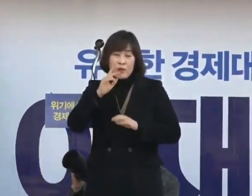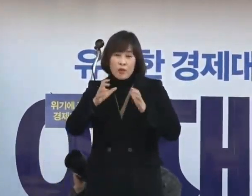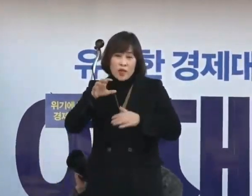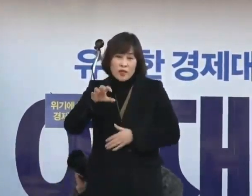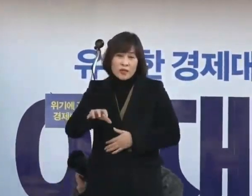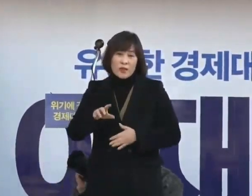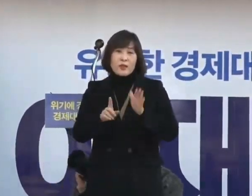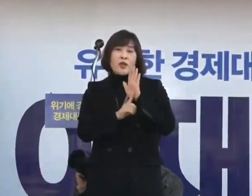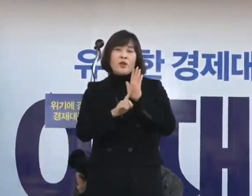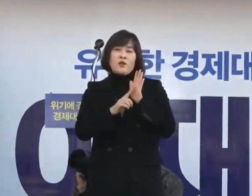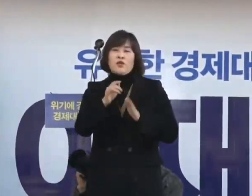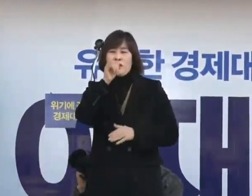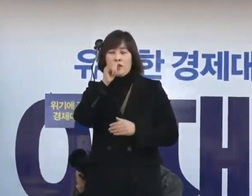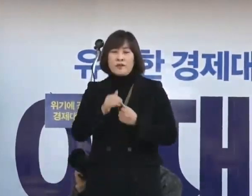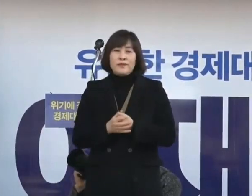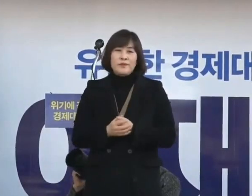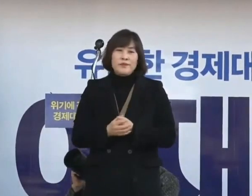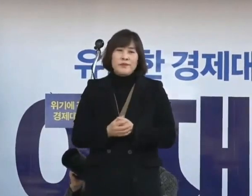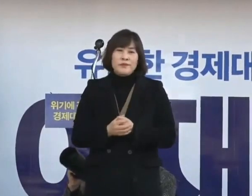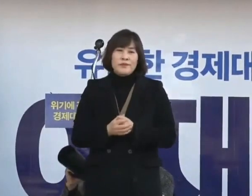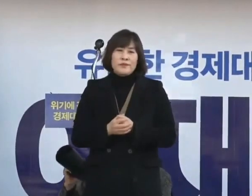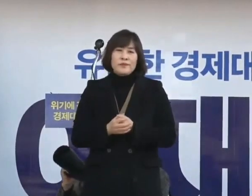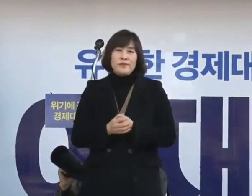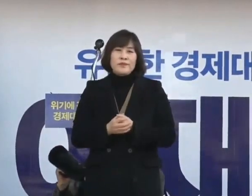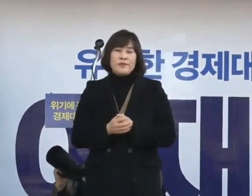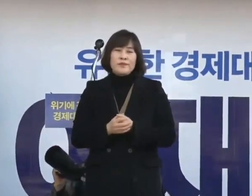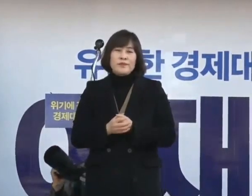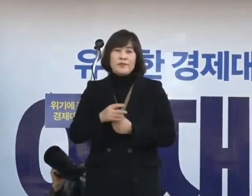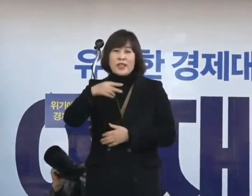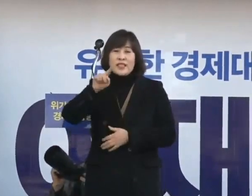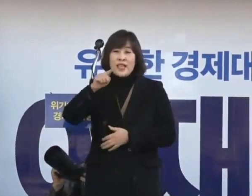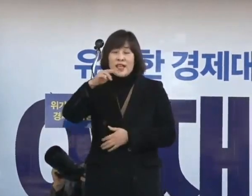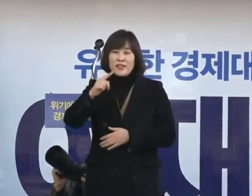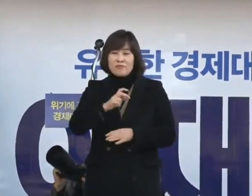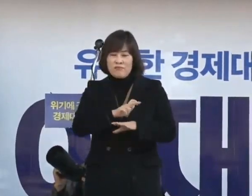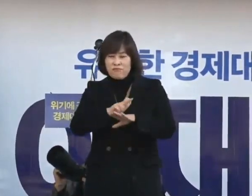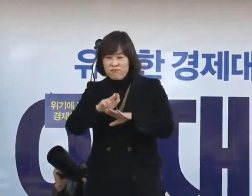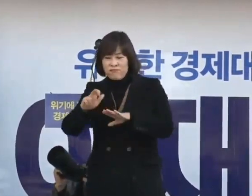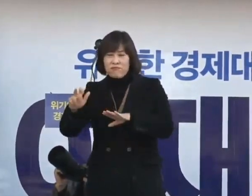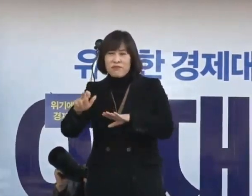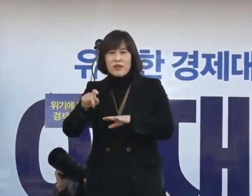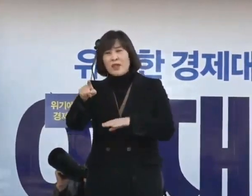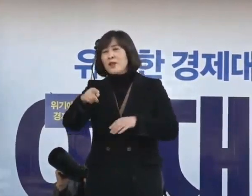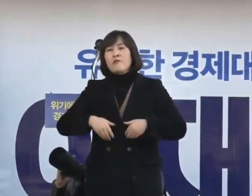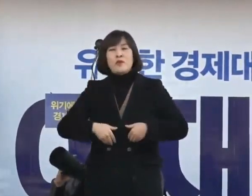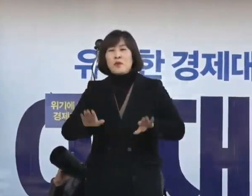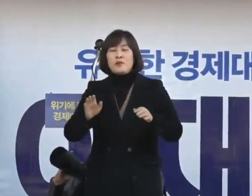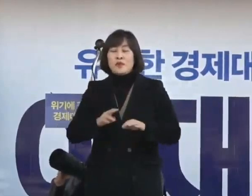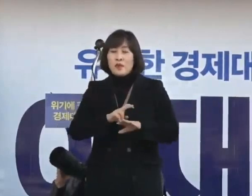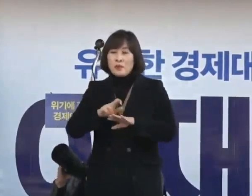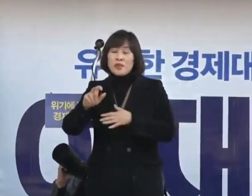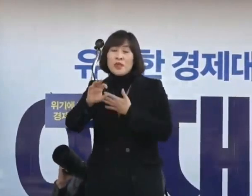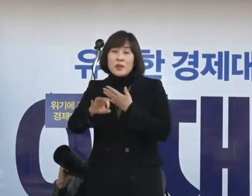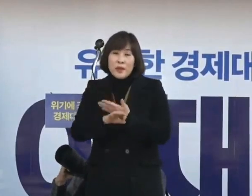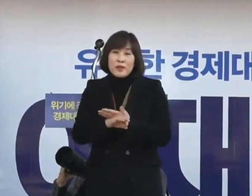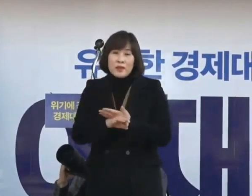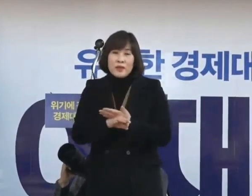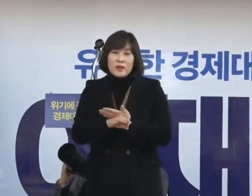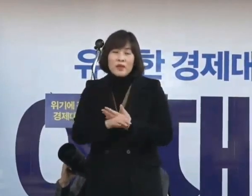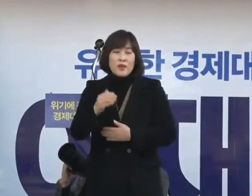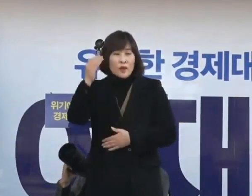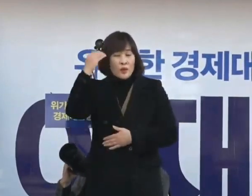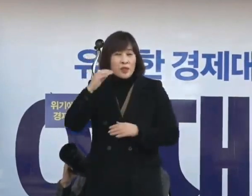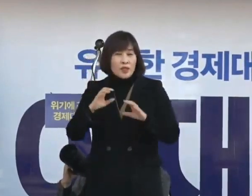미국에서 주장하고 있는 것입니다. 여러분, 사드 배치, 그 불필요한 거 배치하고 나면은